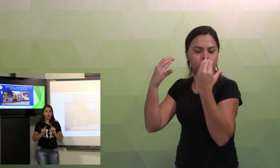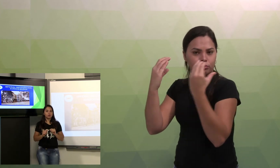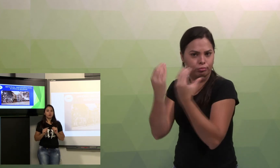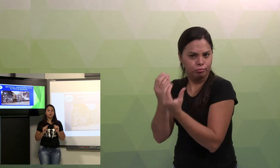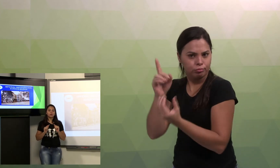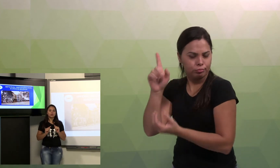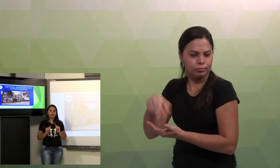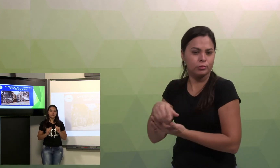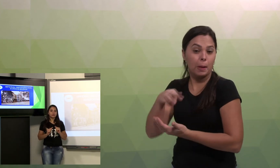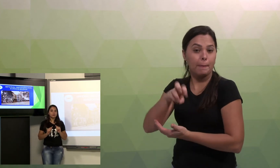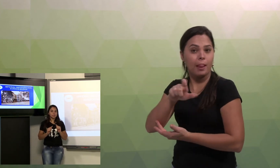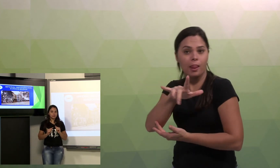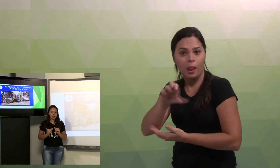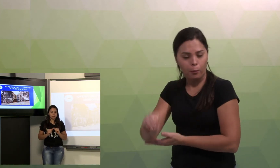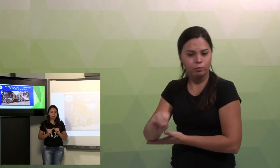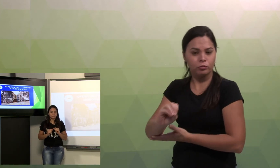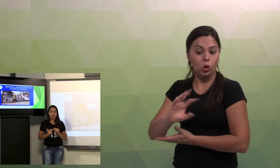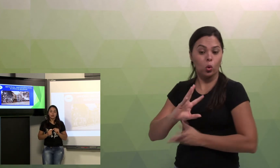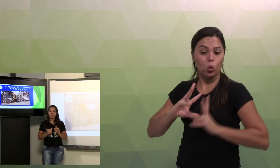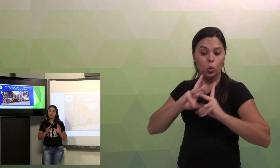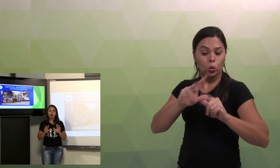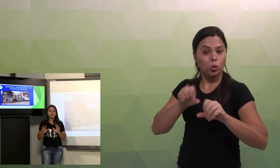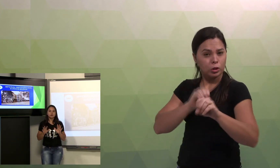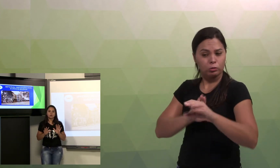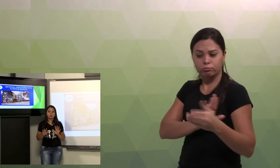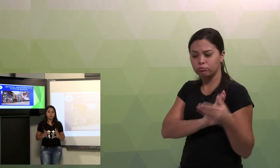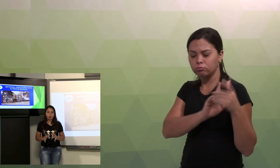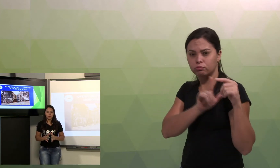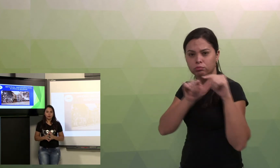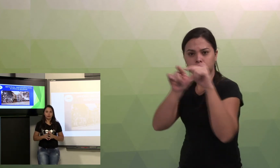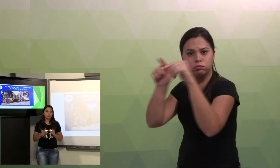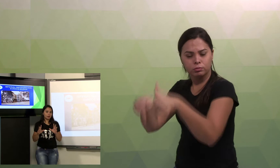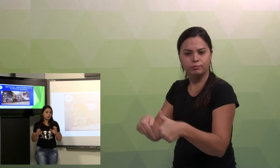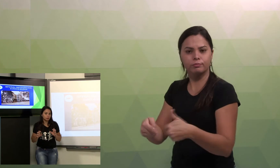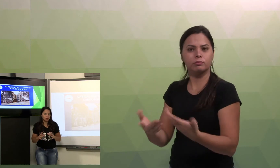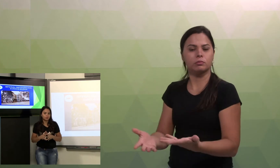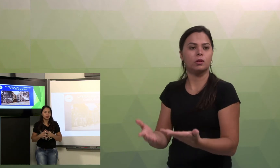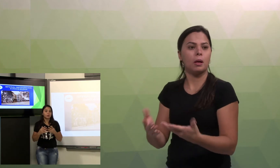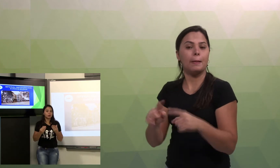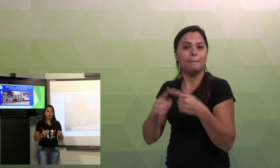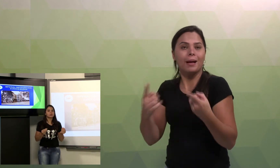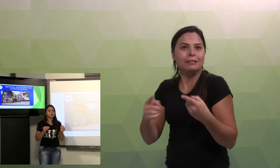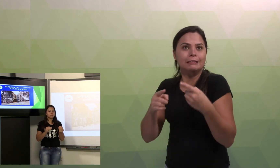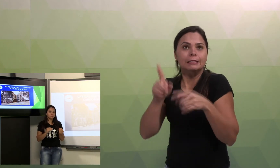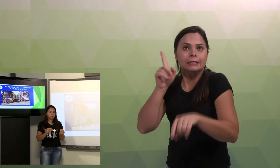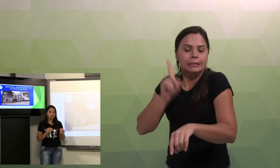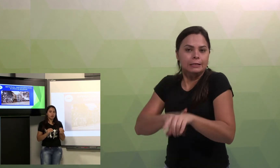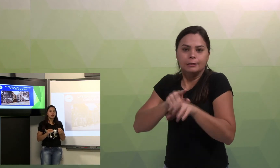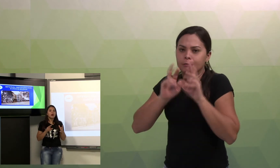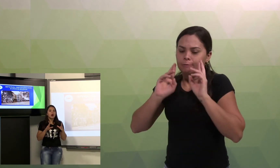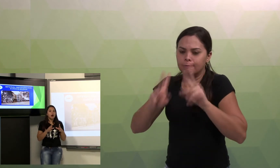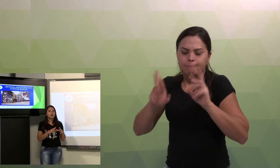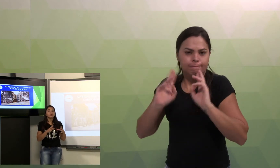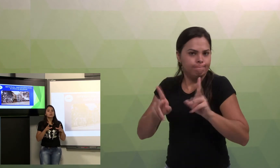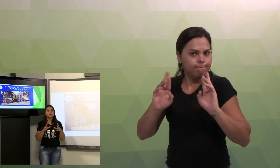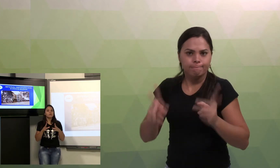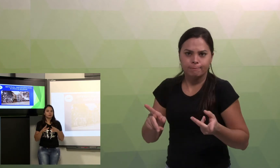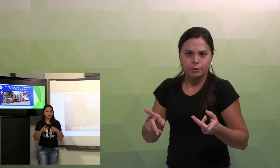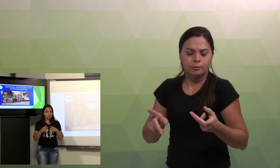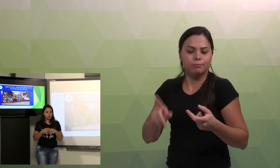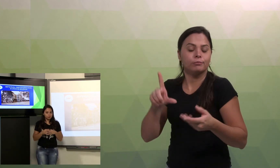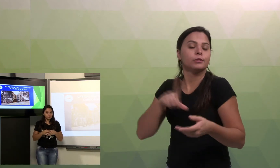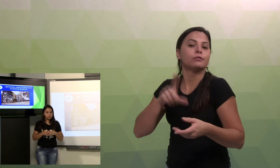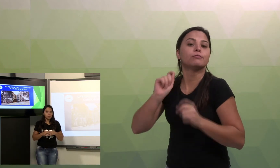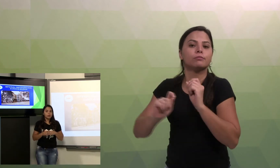presentes, porém, foi muito diferente do imaginado. Não houve discussão sobre o assunto, sobre a educação dos surdos. Aconteceu